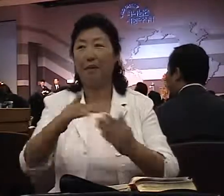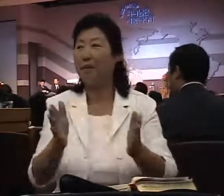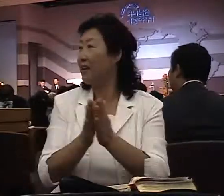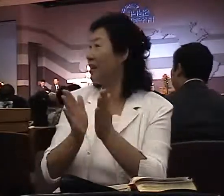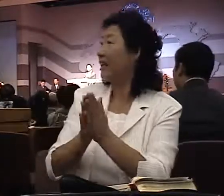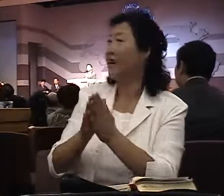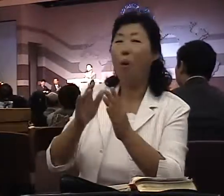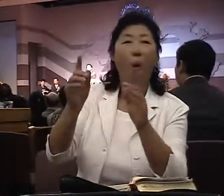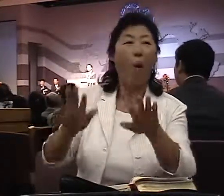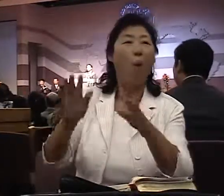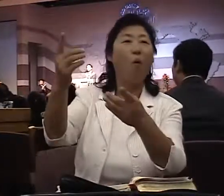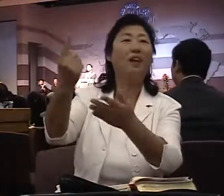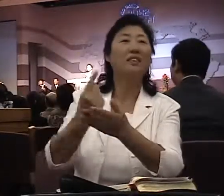하겠습니다.